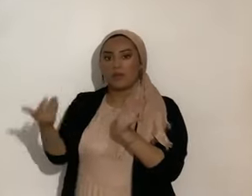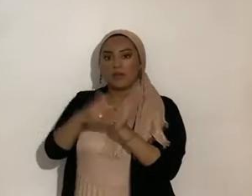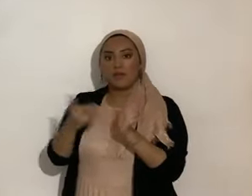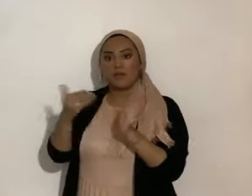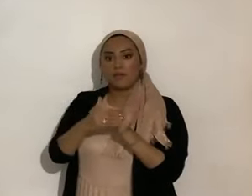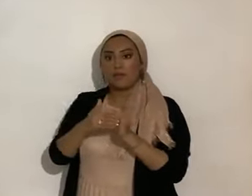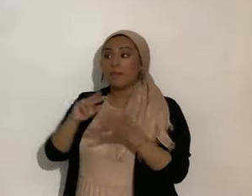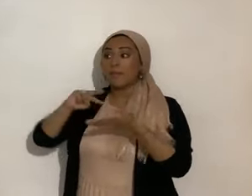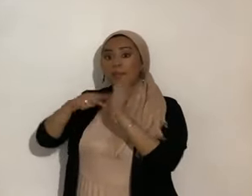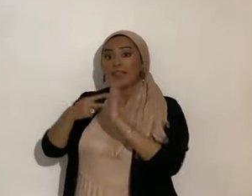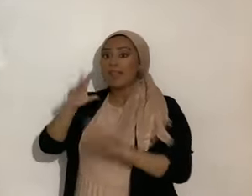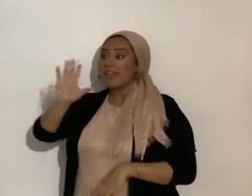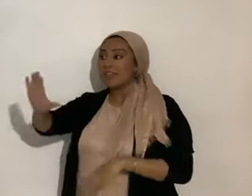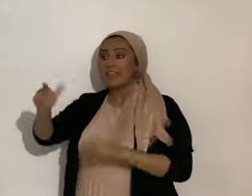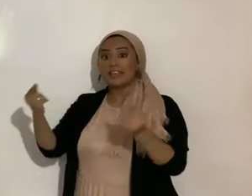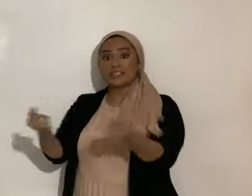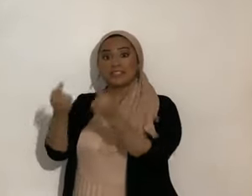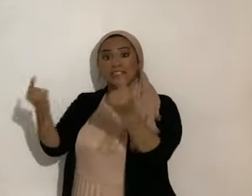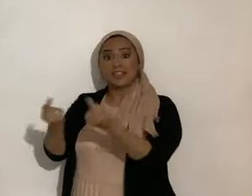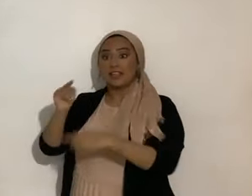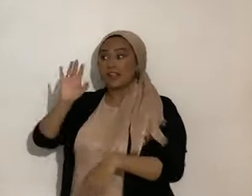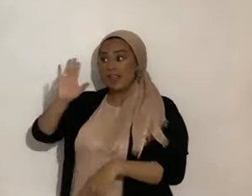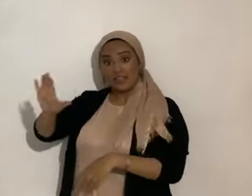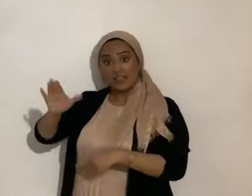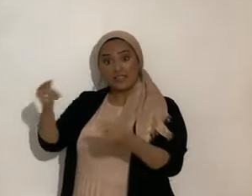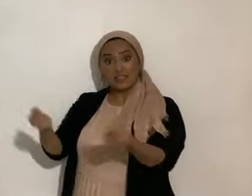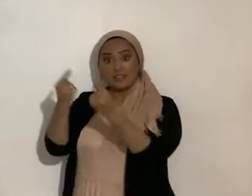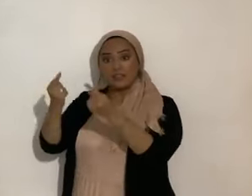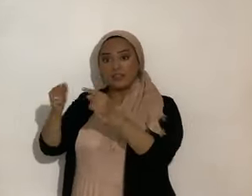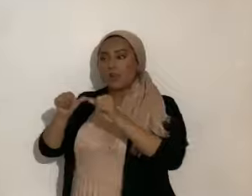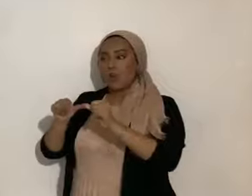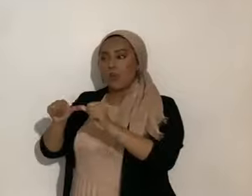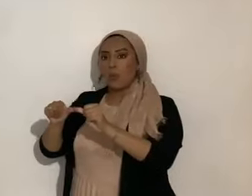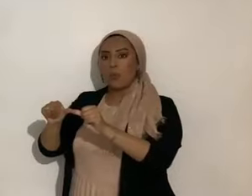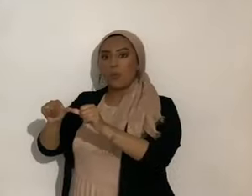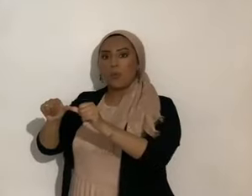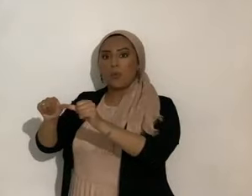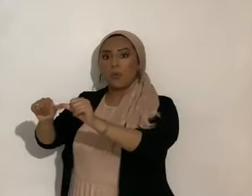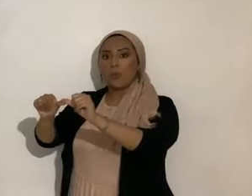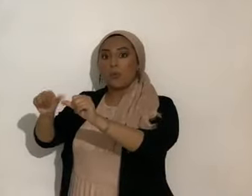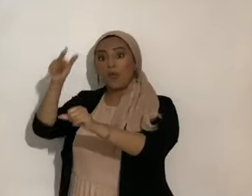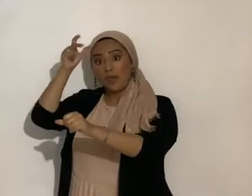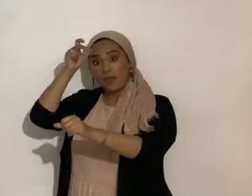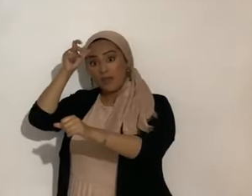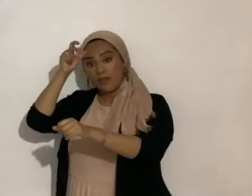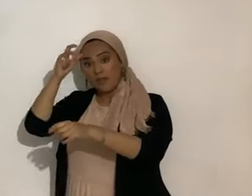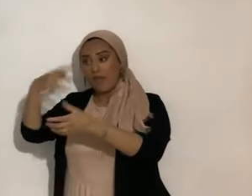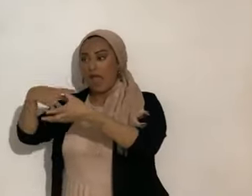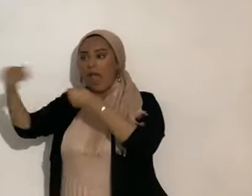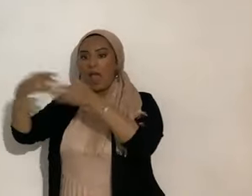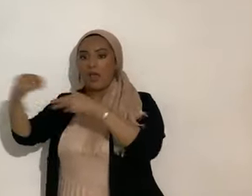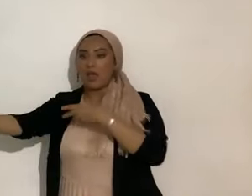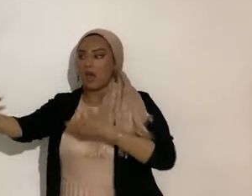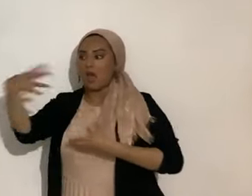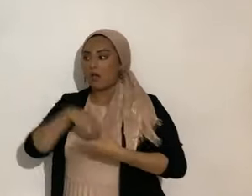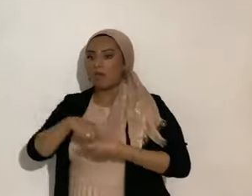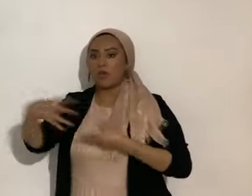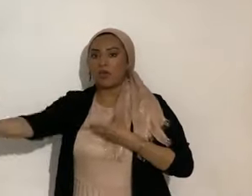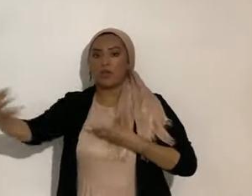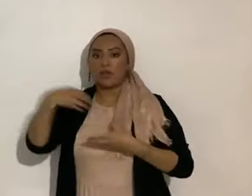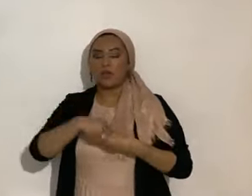pecados de ellos. Y los demonios siguen saliendo del televisor y van directamente hacia ti. Si no, voy